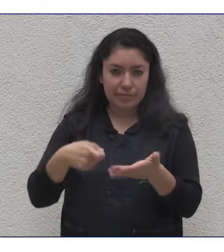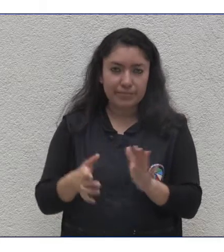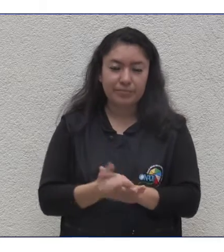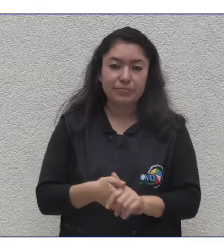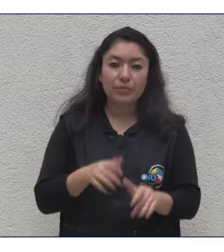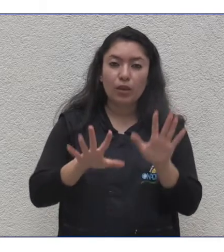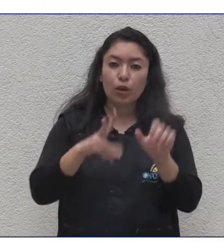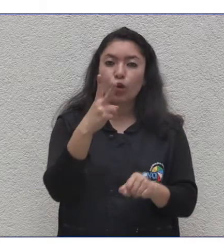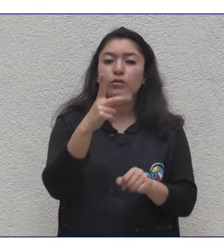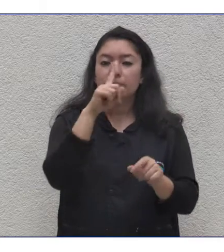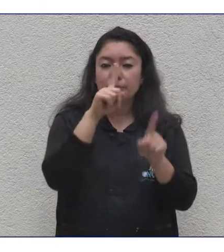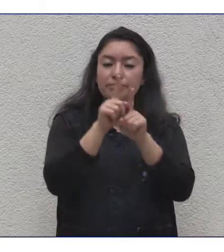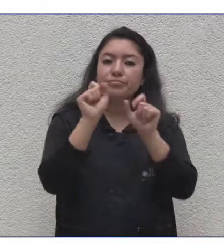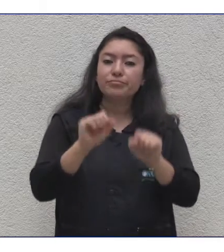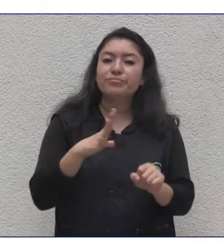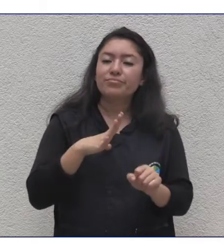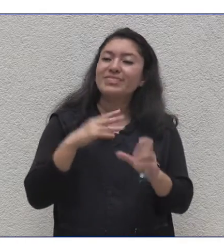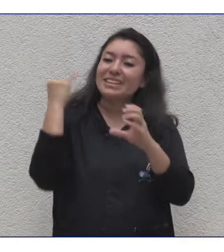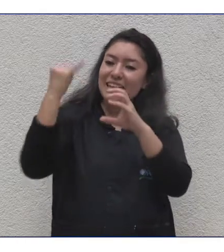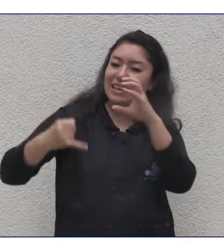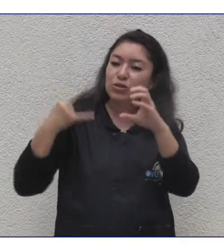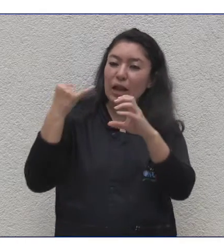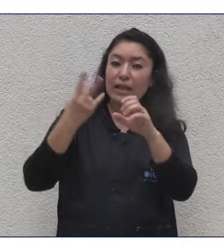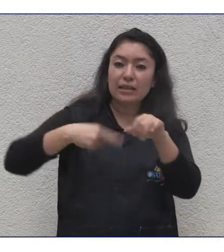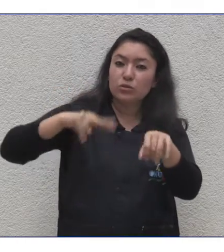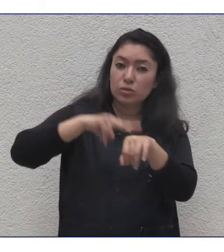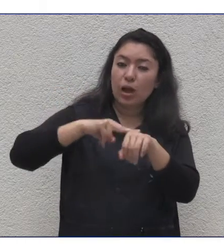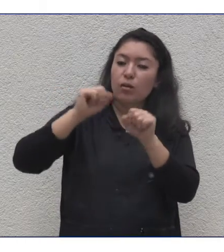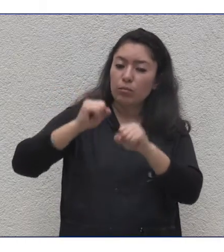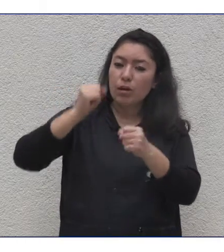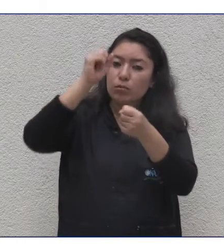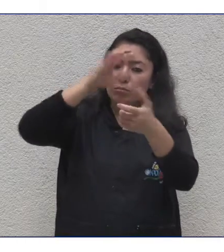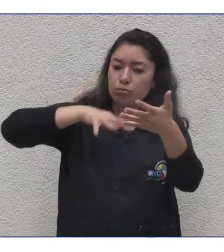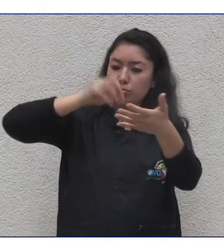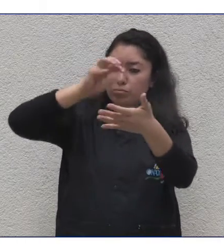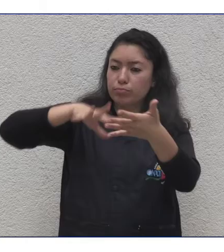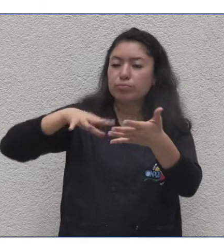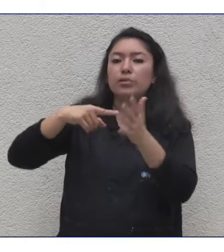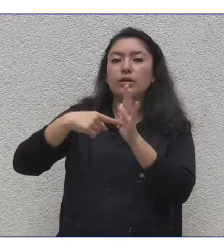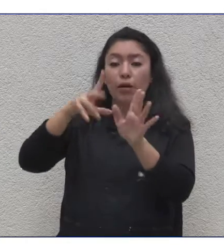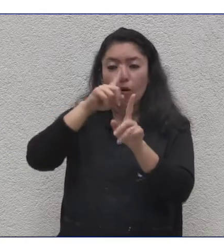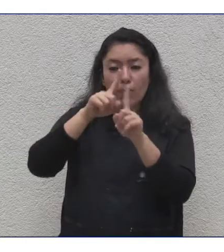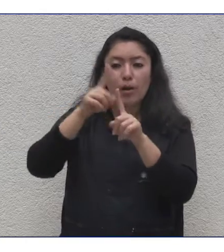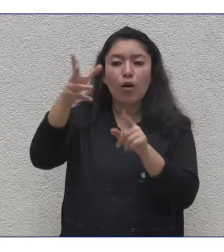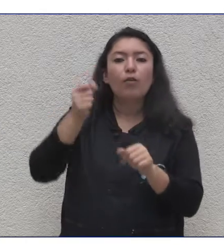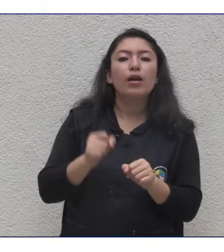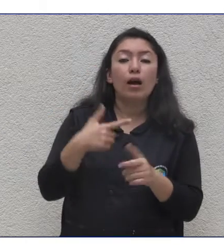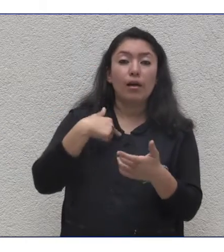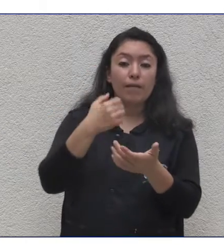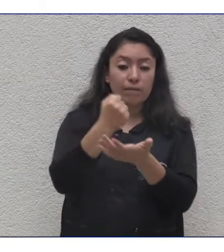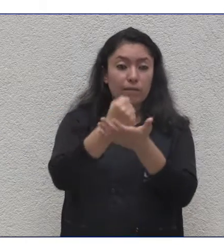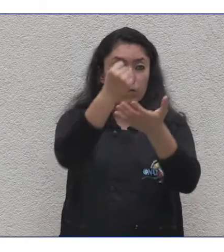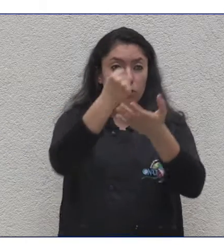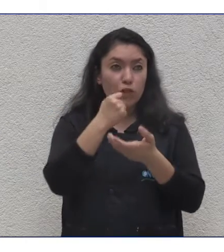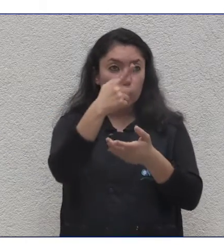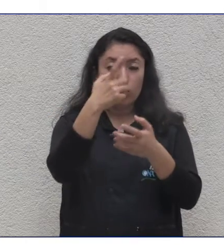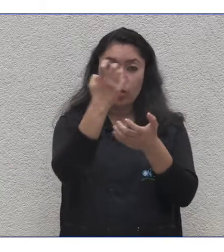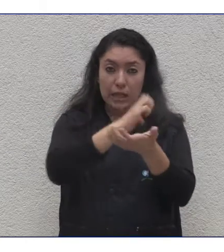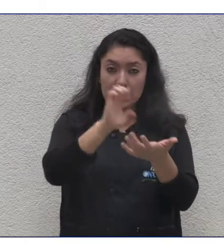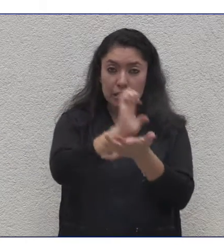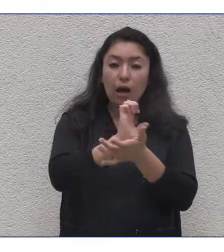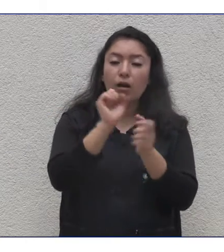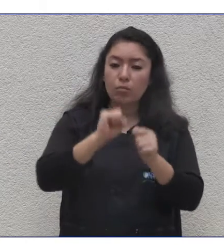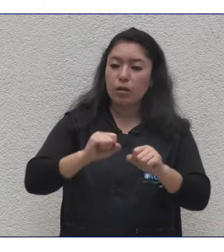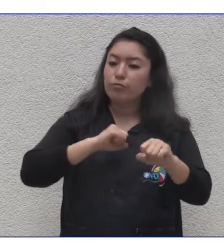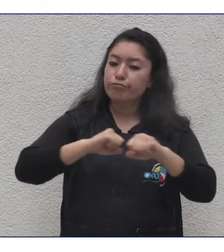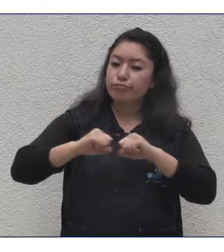12. Listado de viajes nacionales e internacionales autorizados por los sujetos obligados y que son financiados con fondos públicos, ya